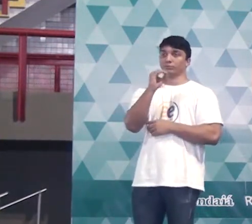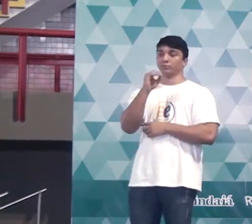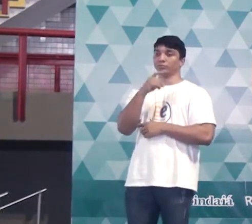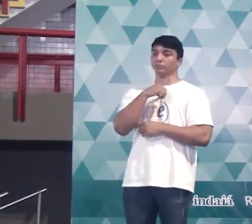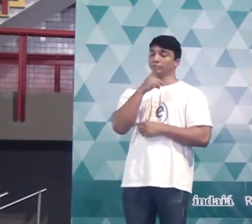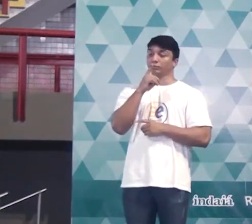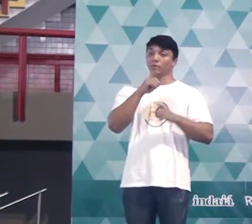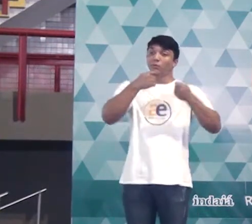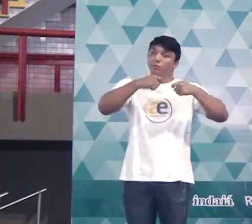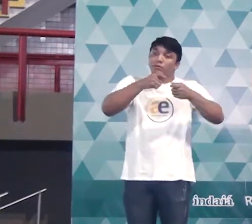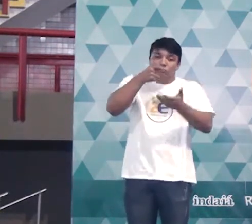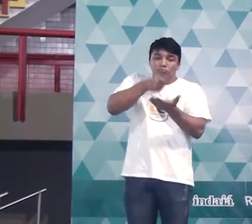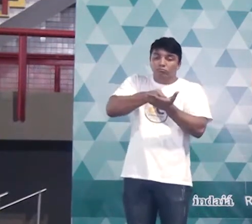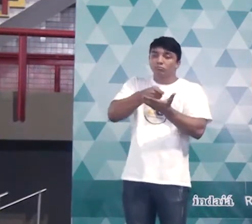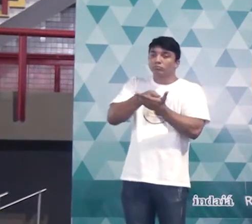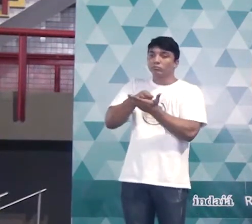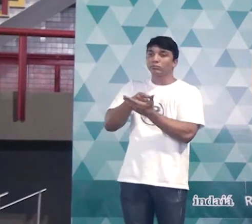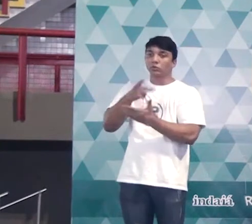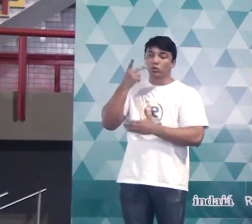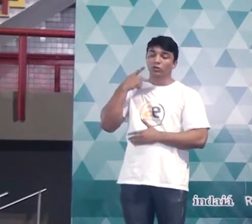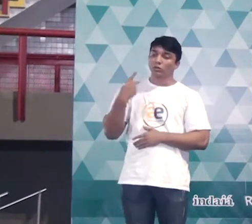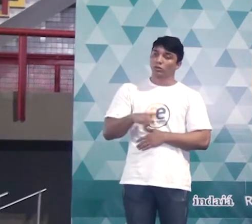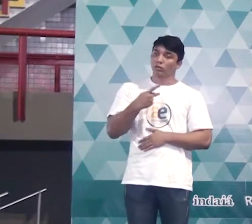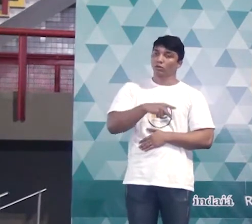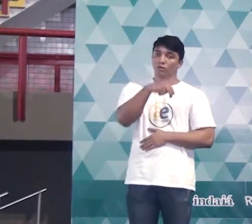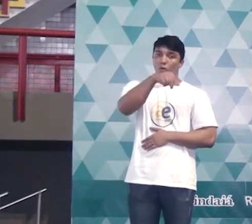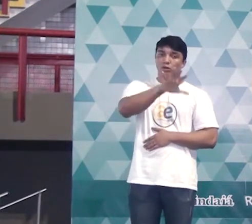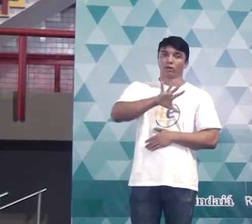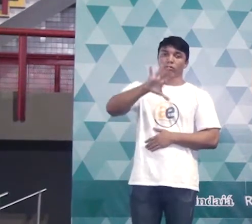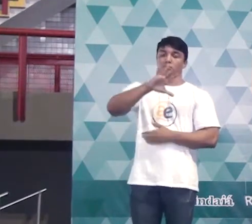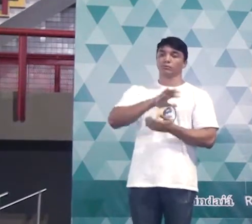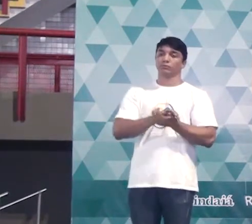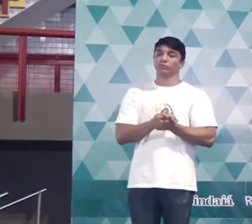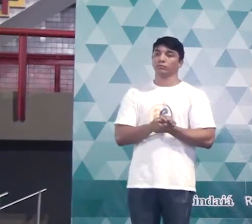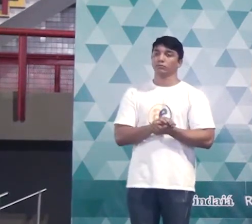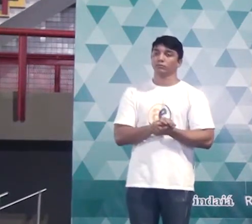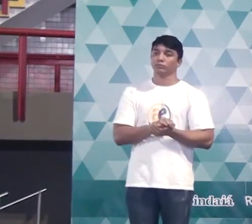Coração, não, você é nordestino, então exagere mesmo.